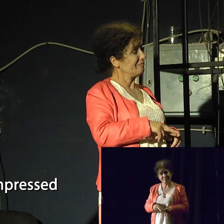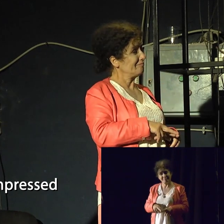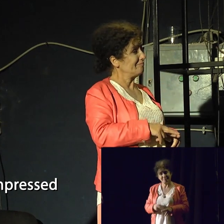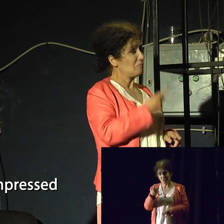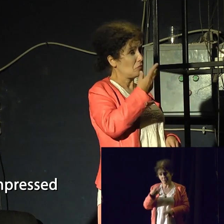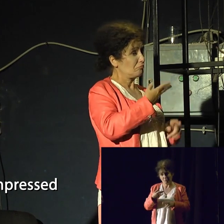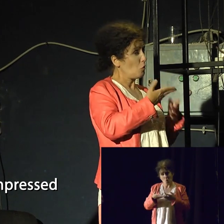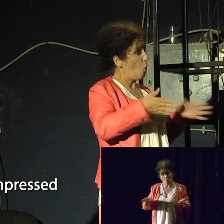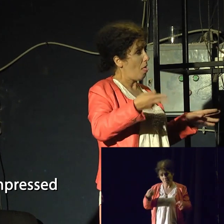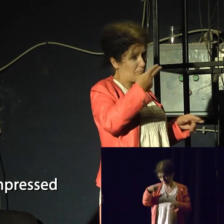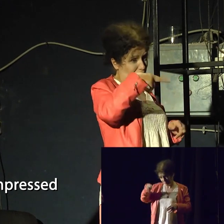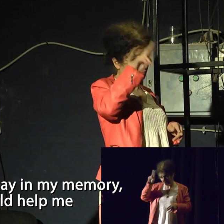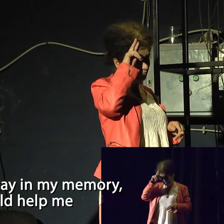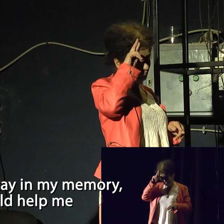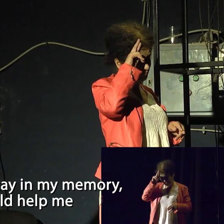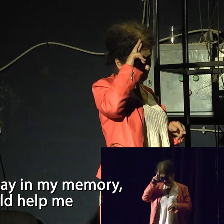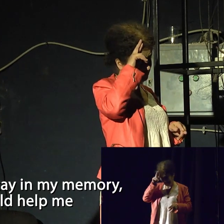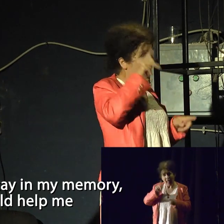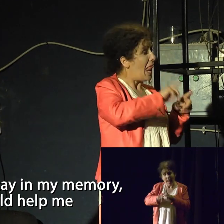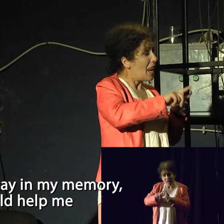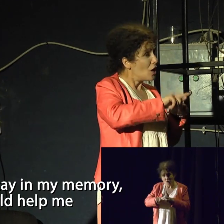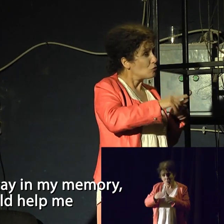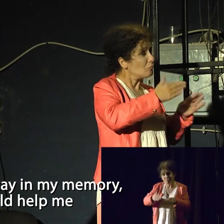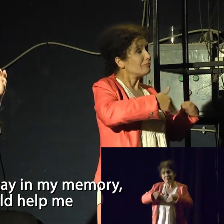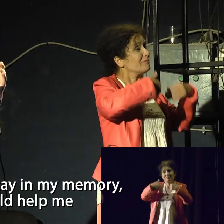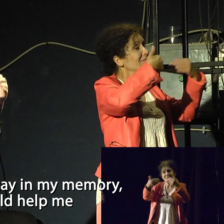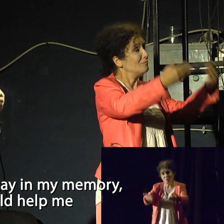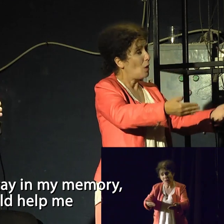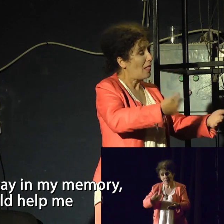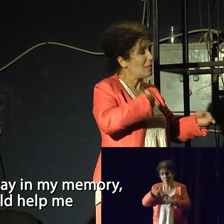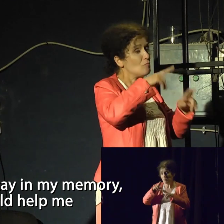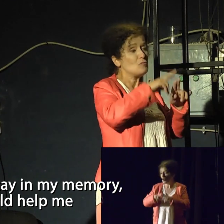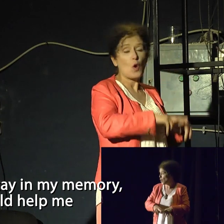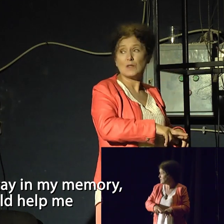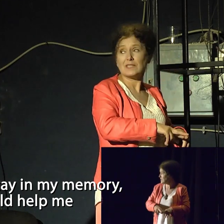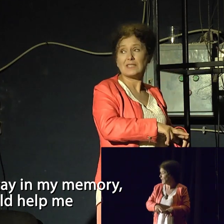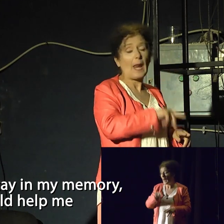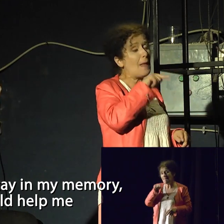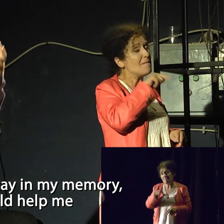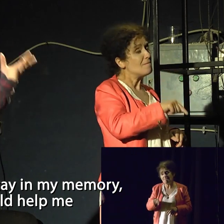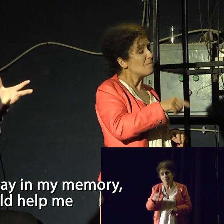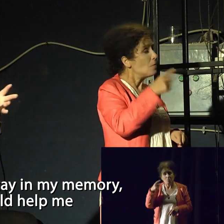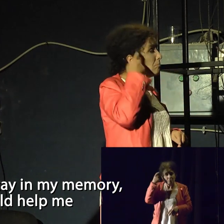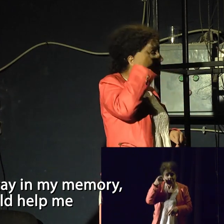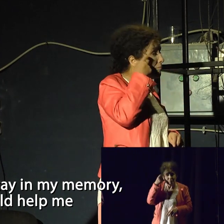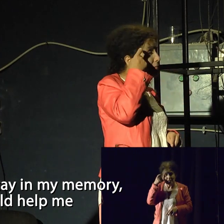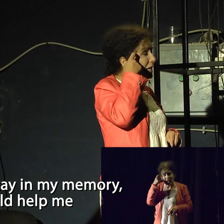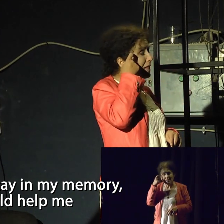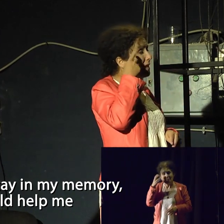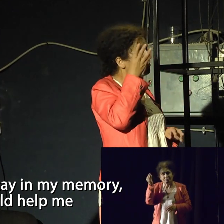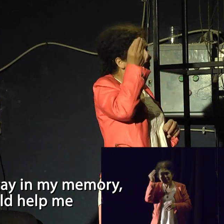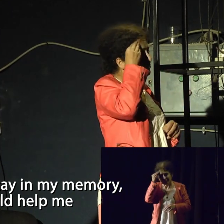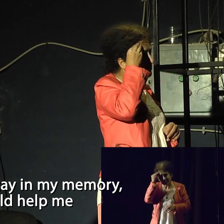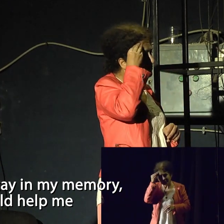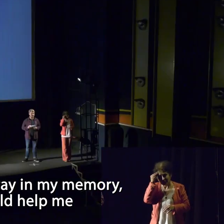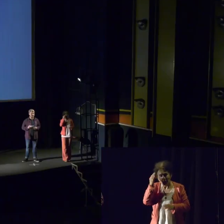еден голем впечаток. Нешто што понатаму ќе ми остане во мислите, ќе ми остане во меморијата